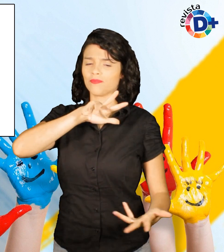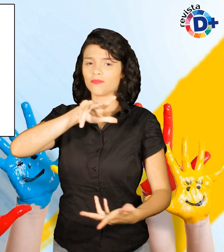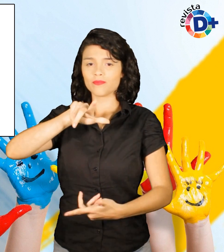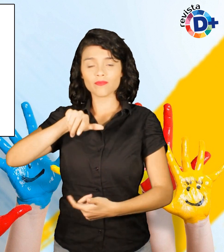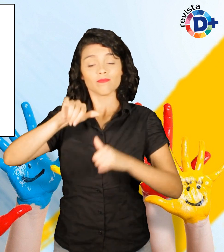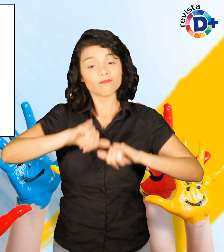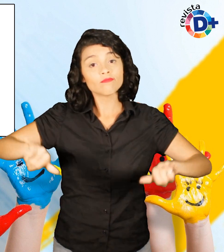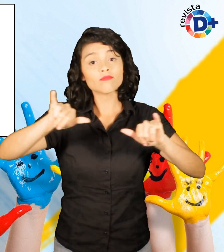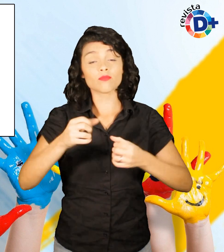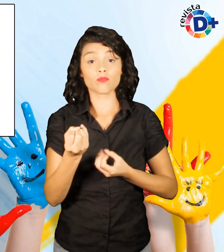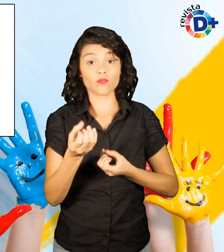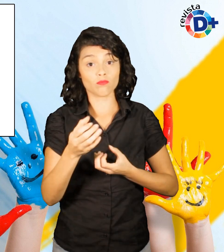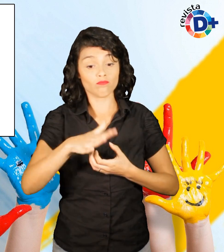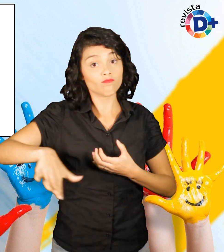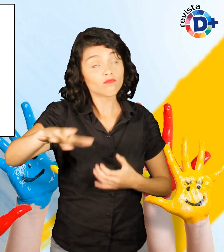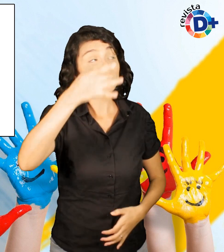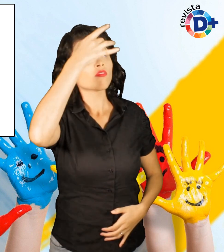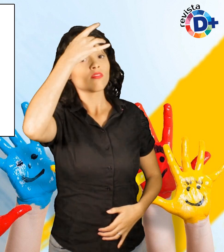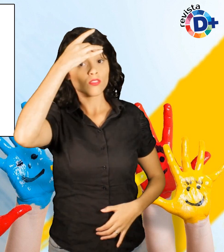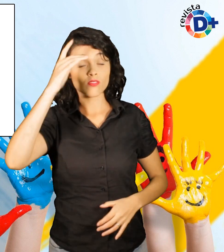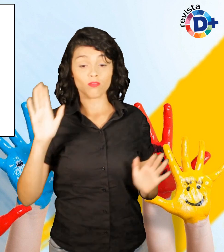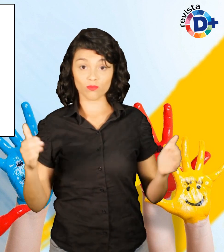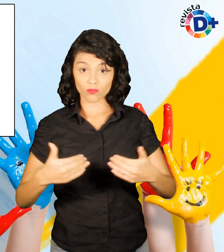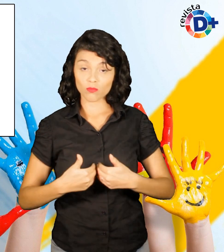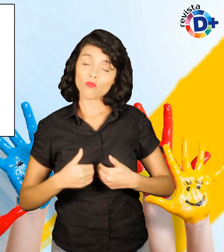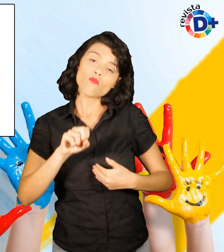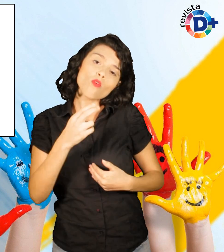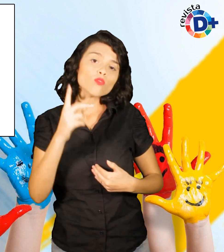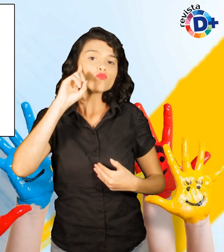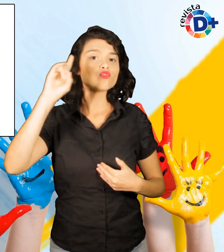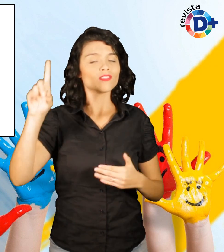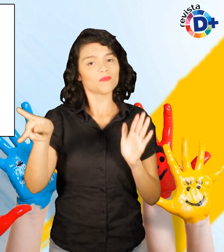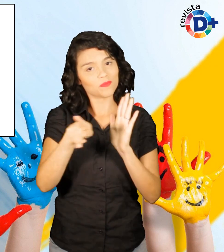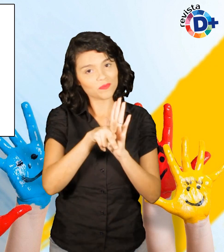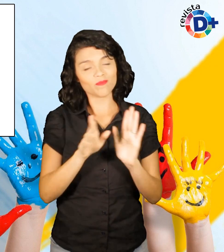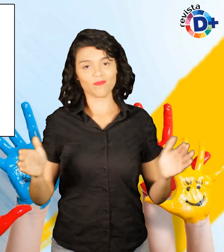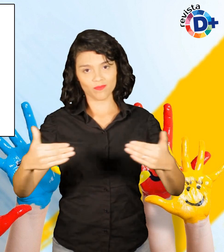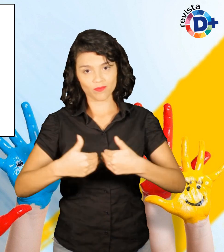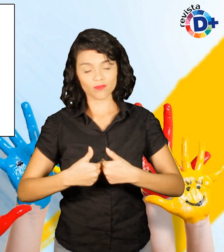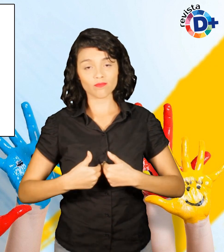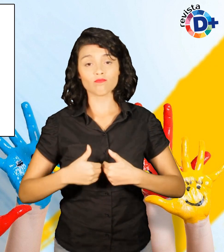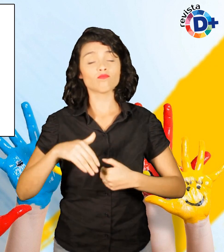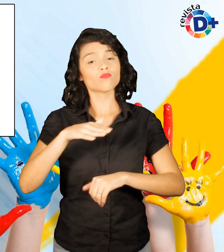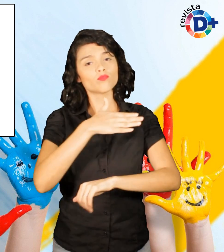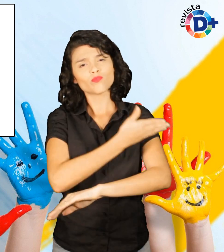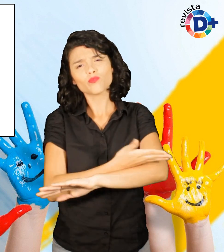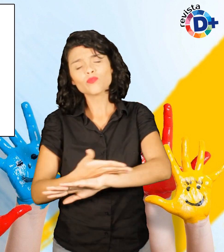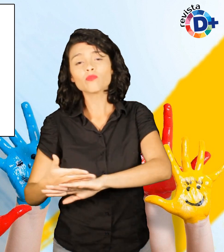Autismo, ou simplesmente Dia Mundial do Autismo, é comemorado dia 2 de abril. A data